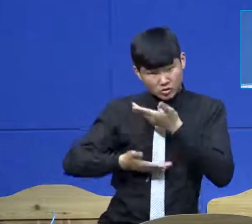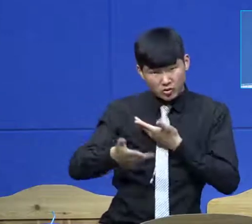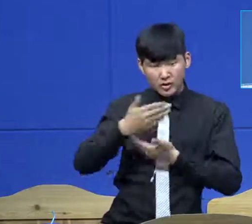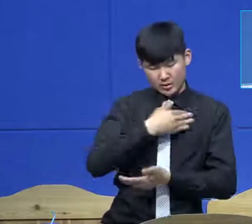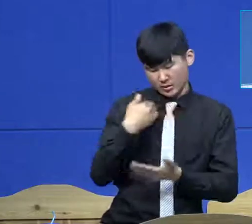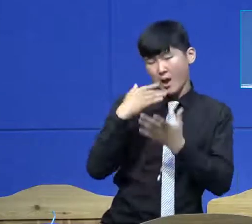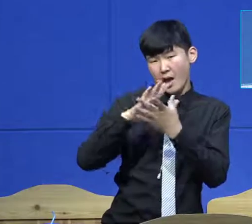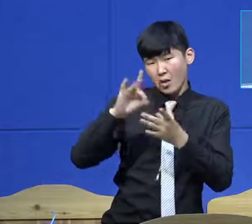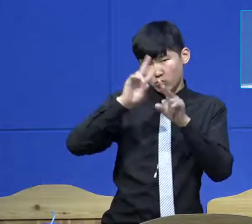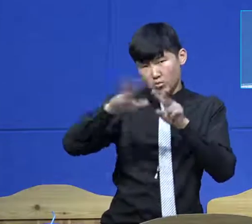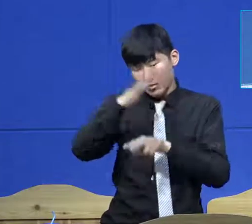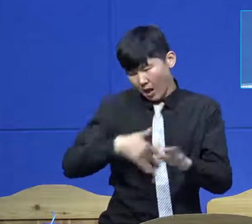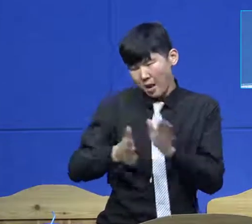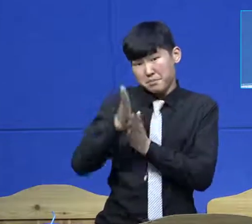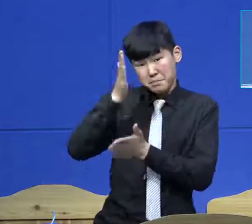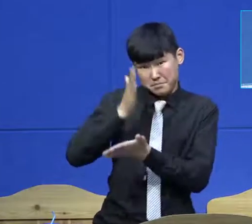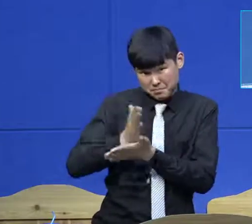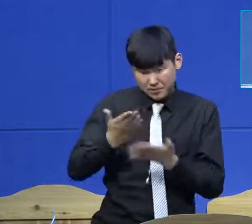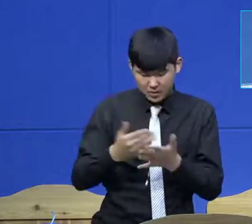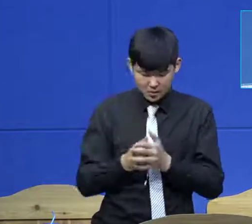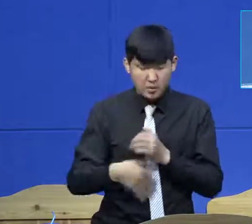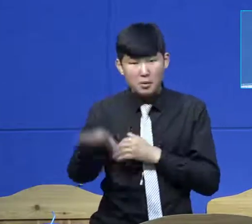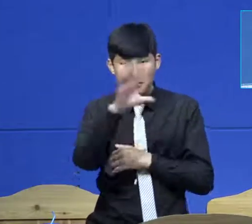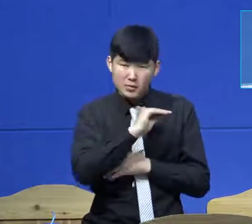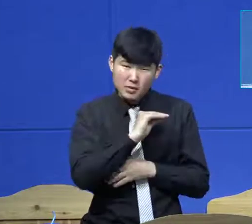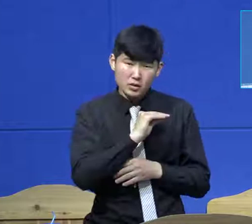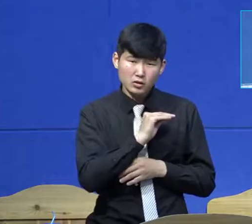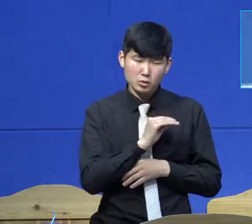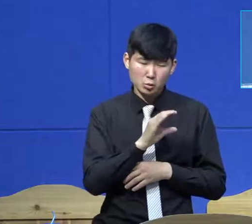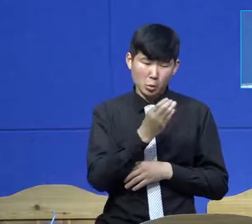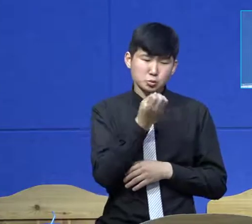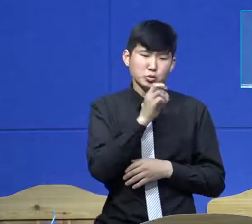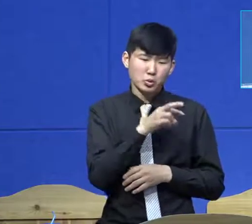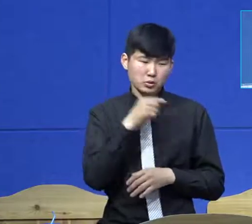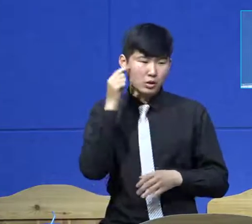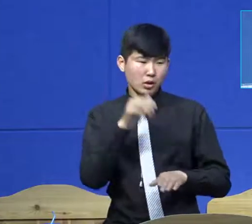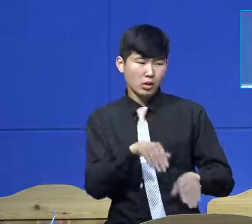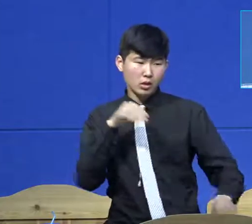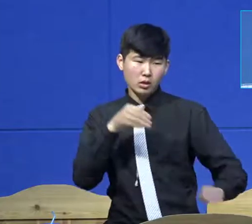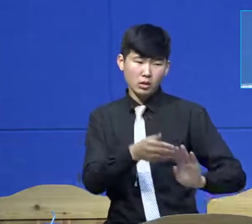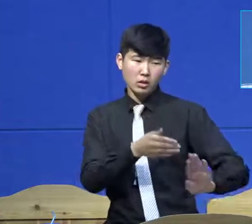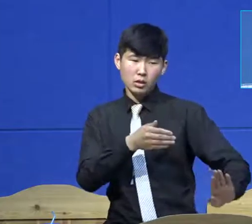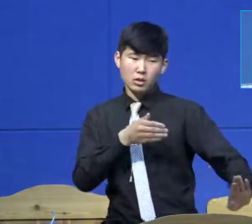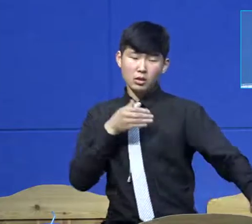ариун сүнс үргэлж бидэнтэй хамт байж байхад бид нэр сул байж хойшоо ухралт хийж ийж бол болохгүй.